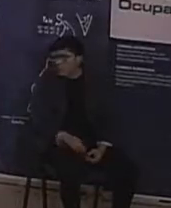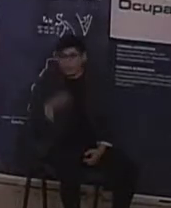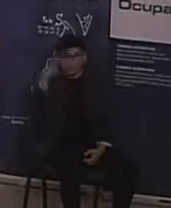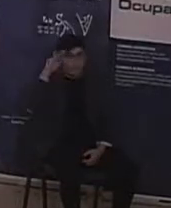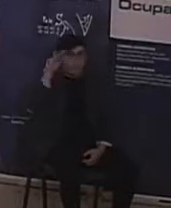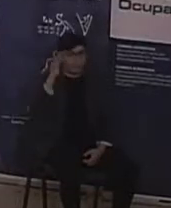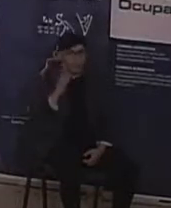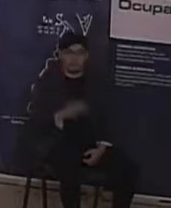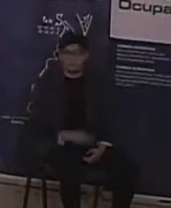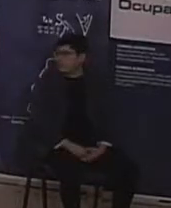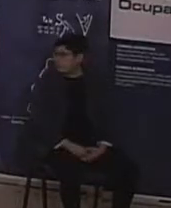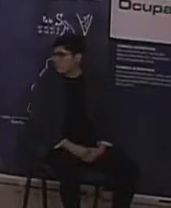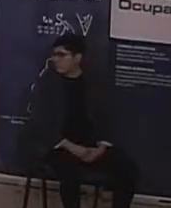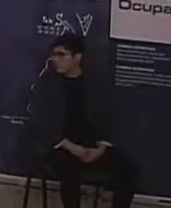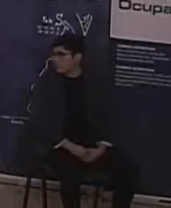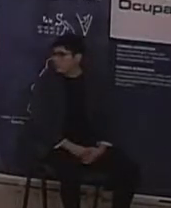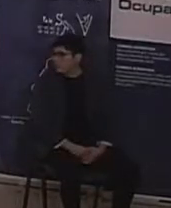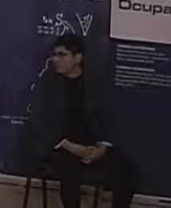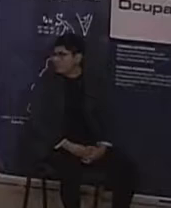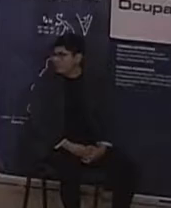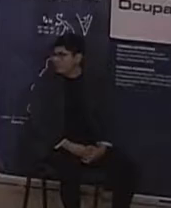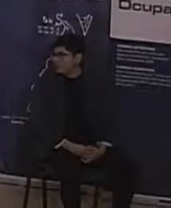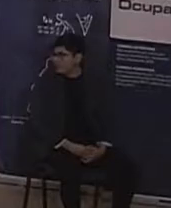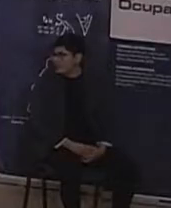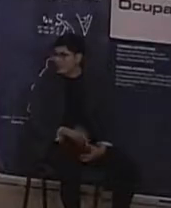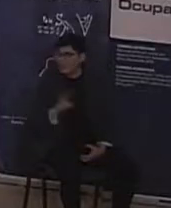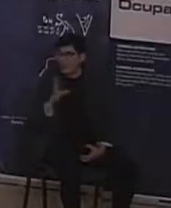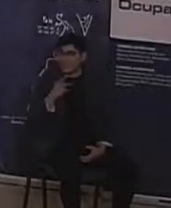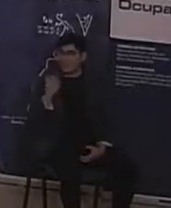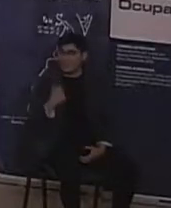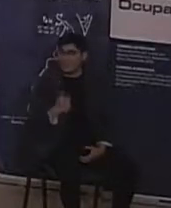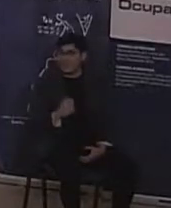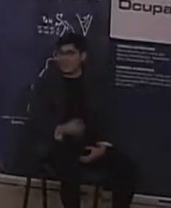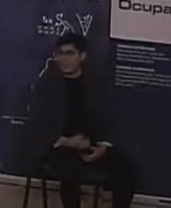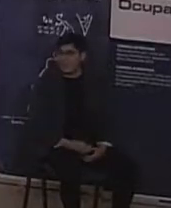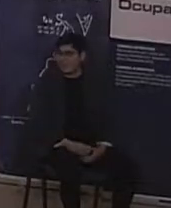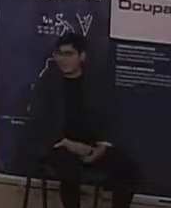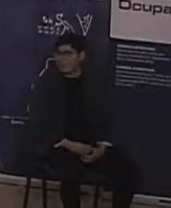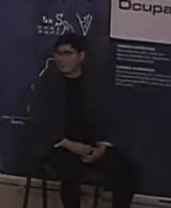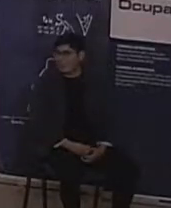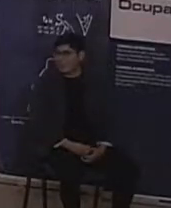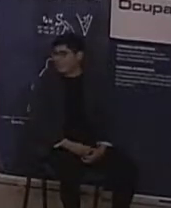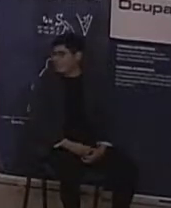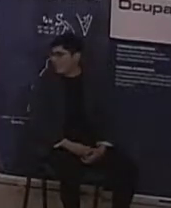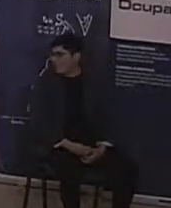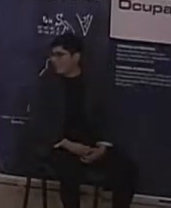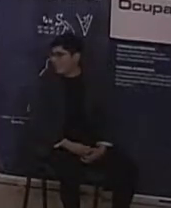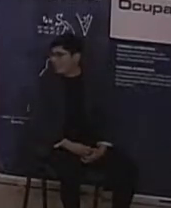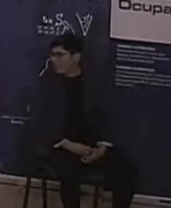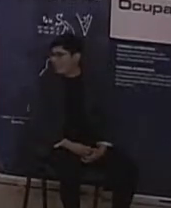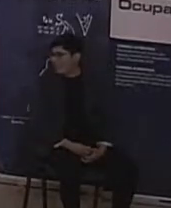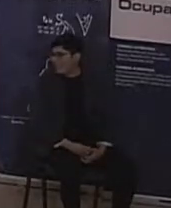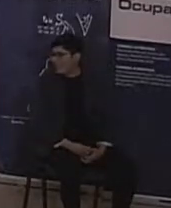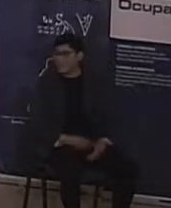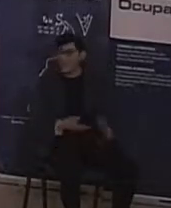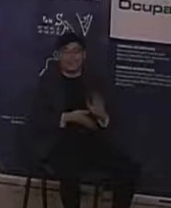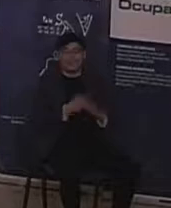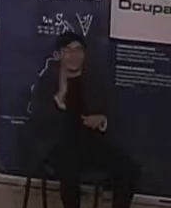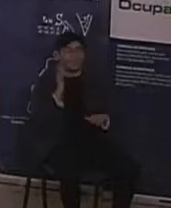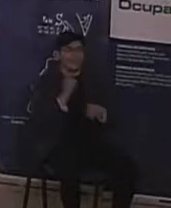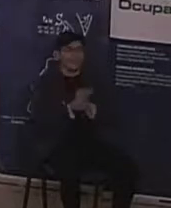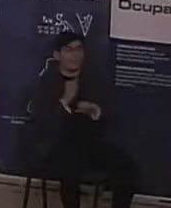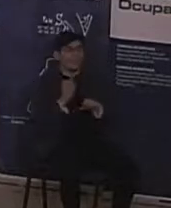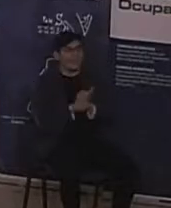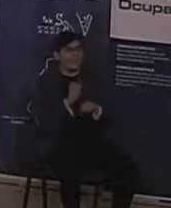hola muy bien hay si lo desean y vamos a hablar un poco de